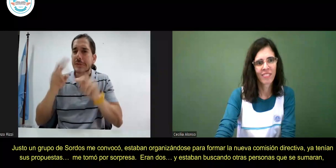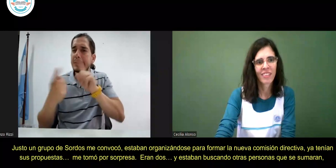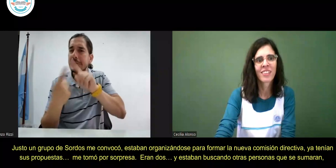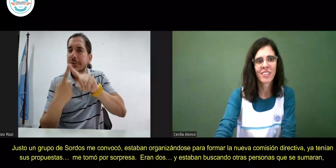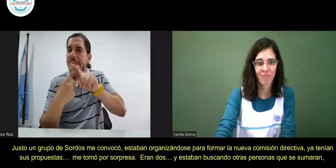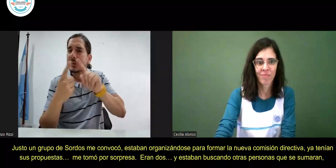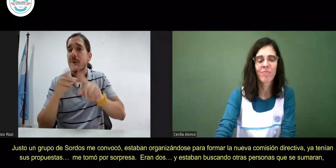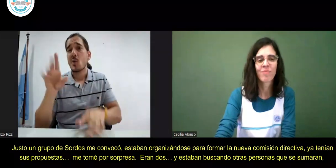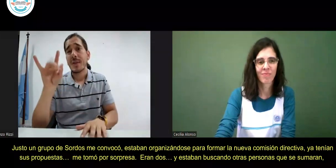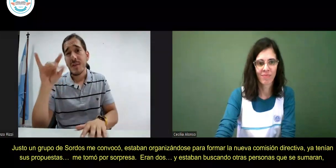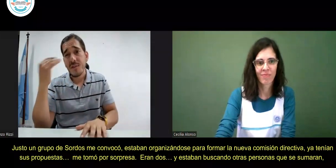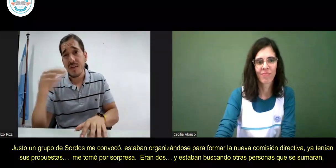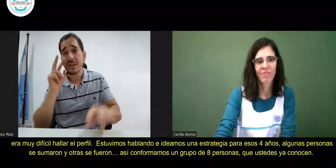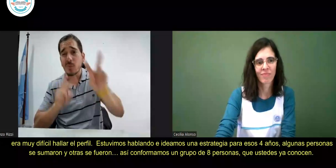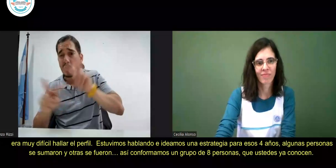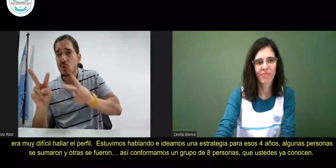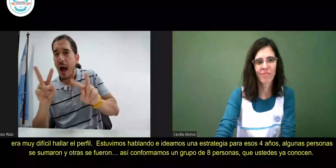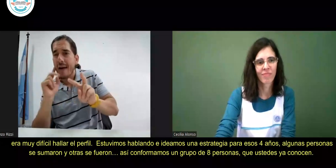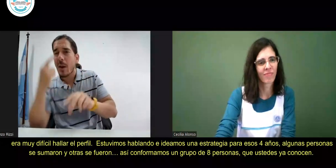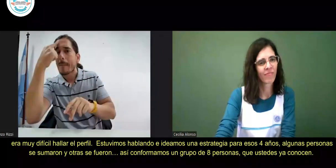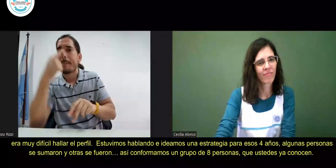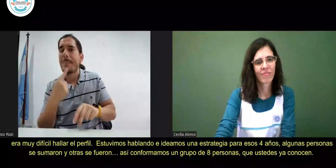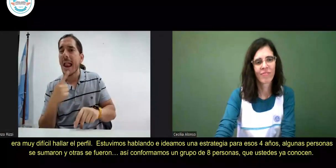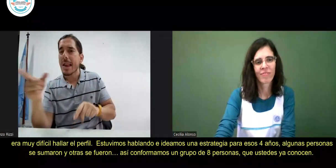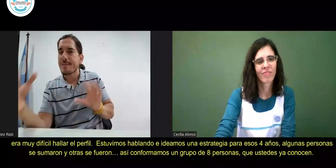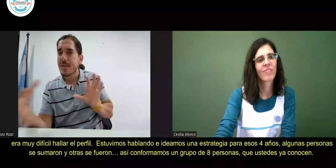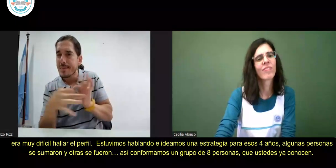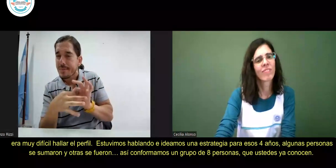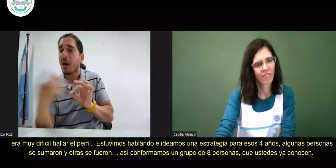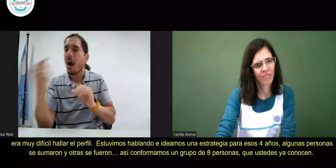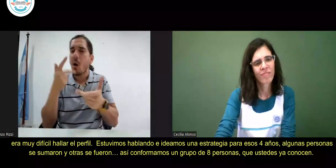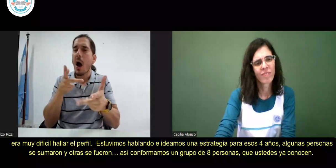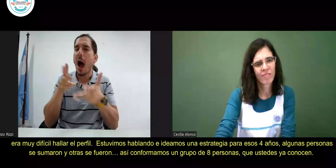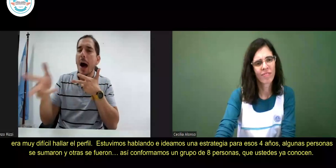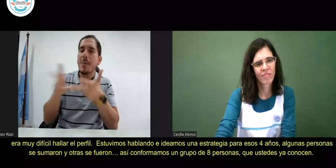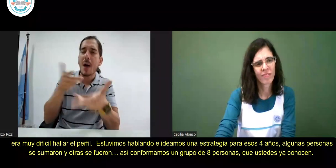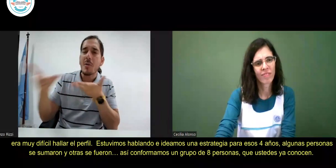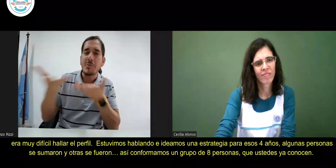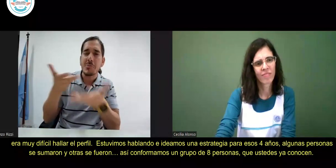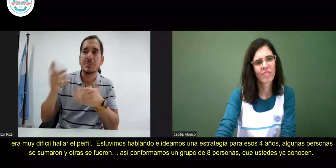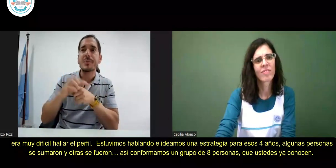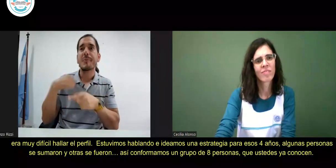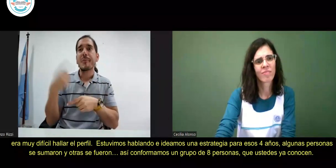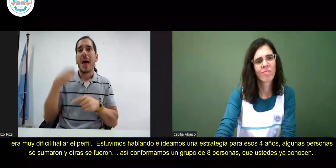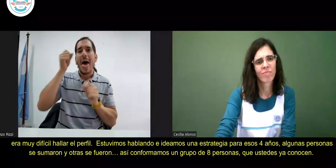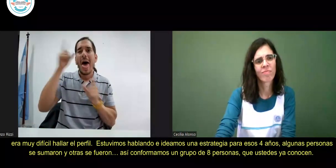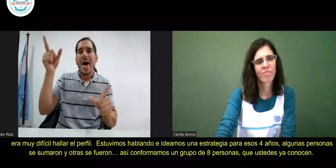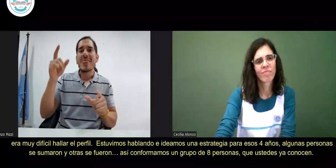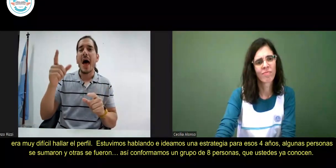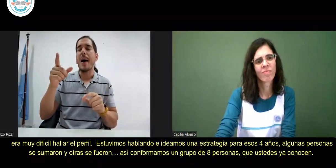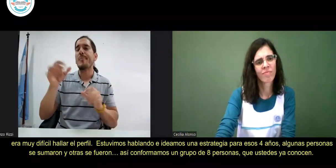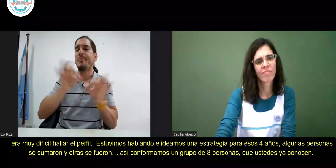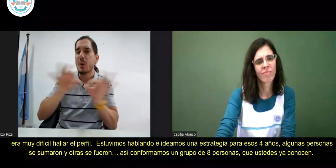por sorpresa. Eran dos y estaban buscando a otras personas que se sumaran, era muy difícil hallar el